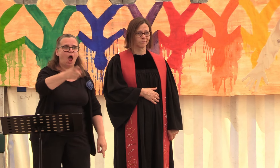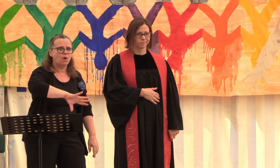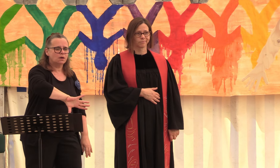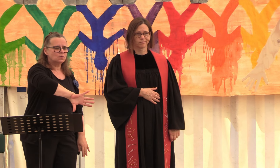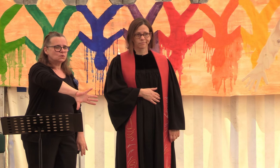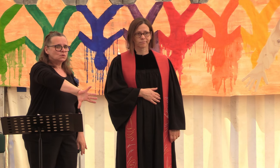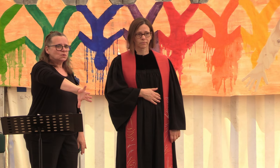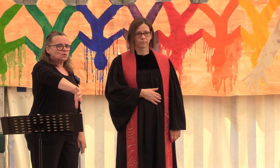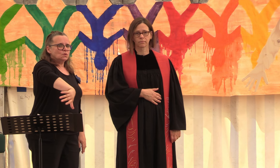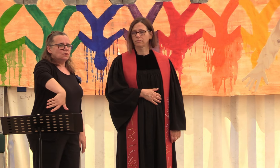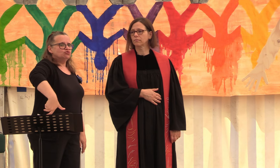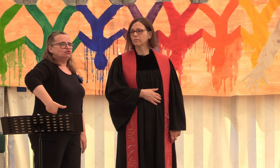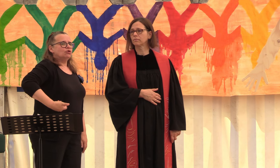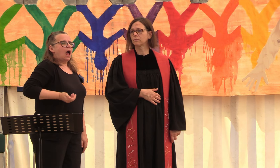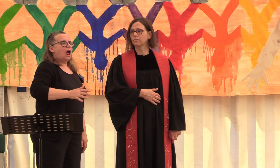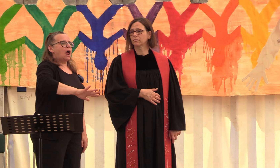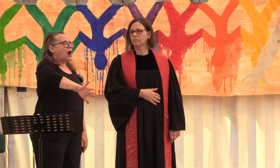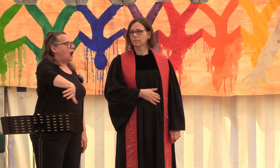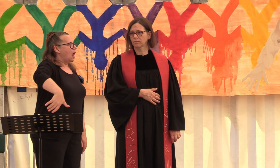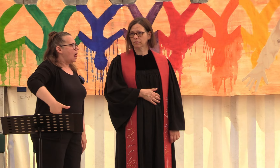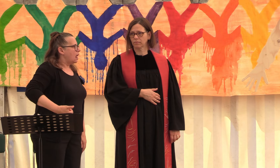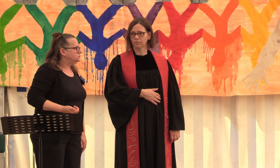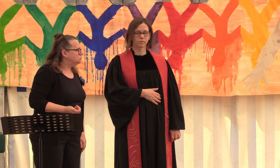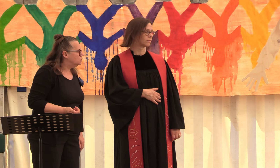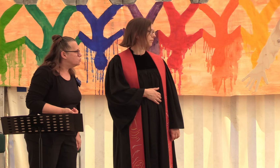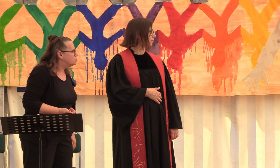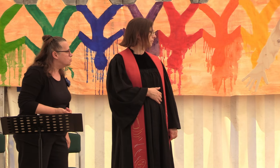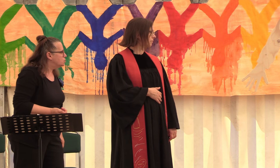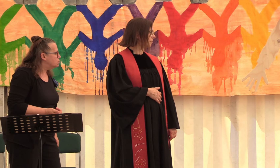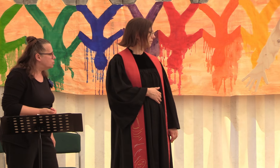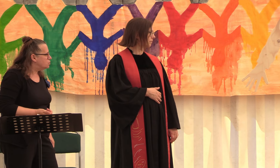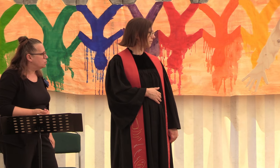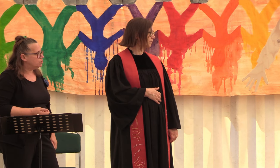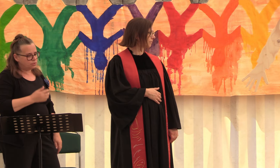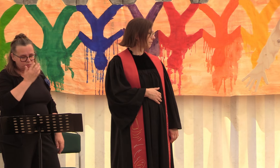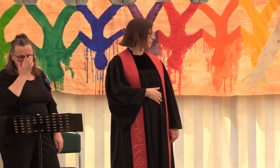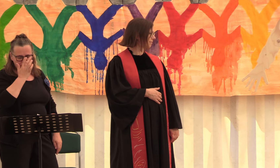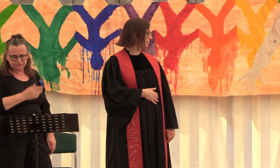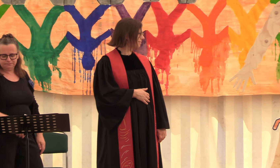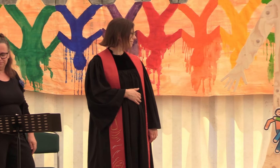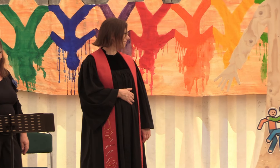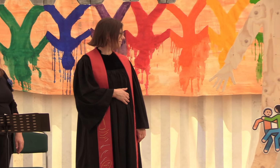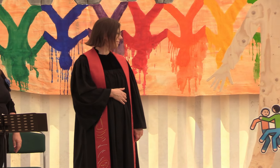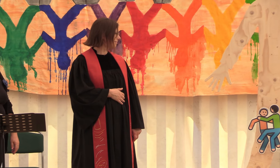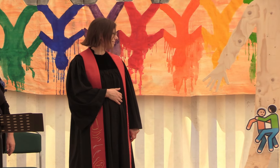Das Schlagen ist ein Fehler, aber auch das Stehlen.